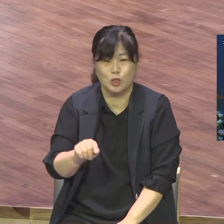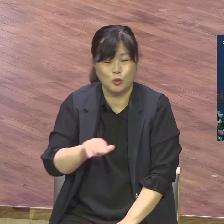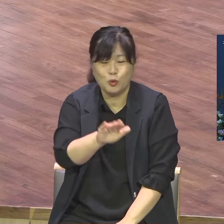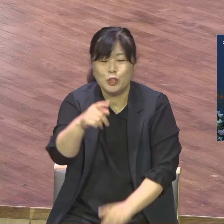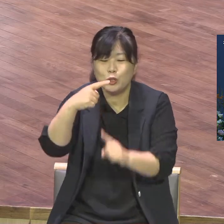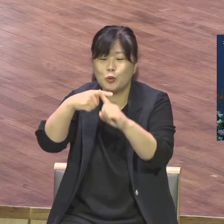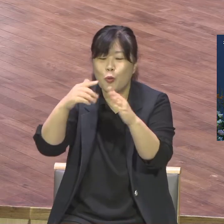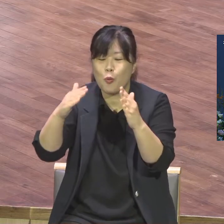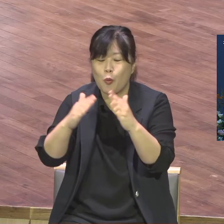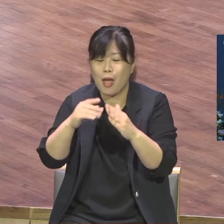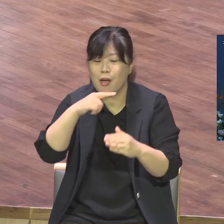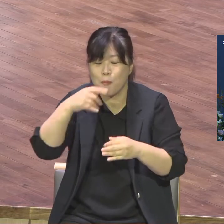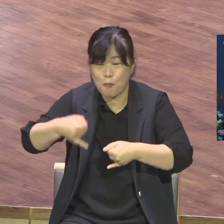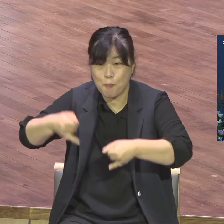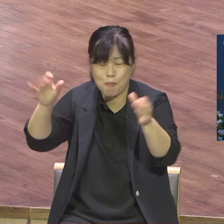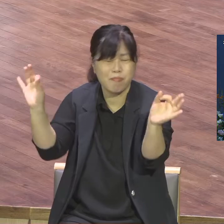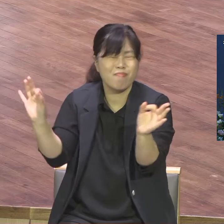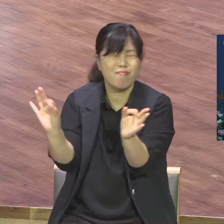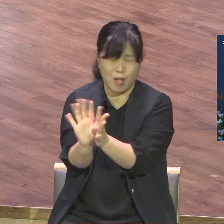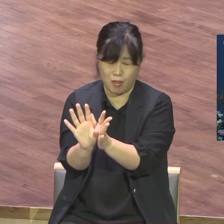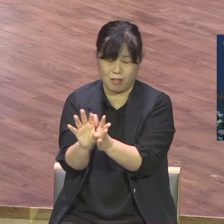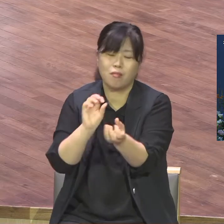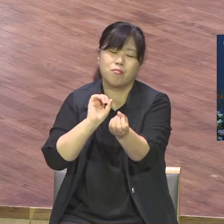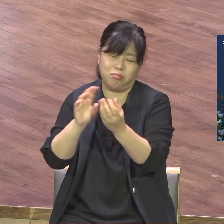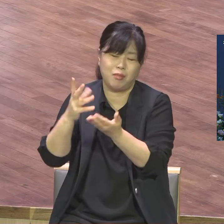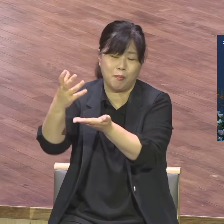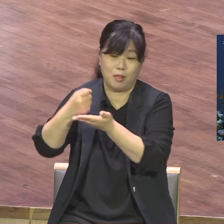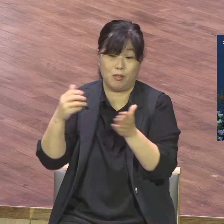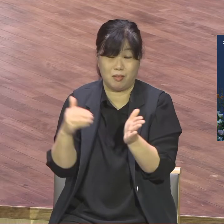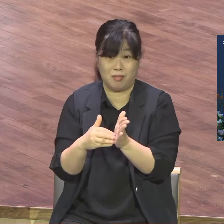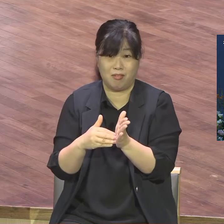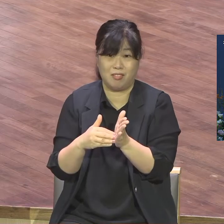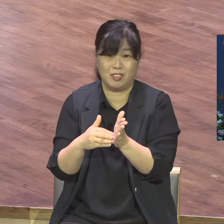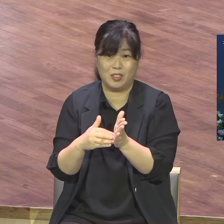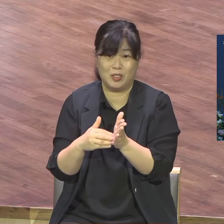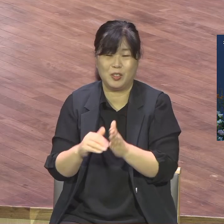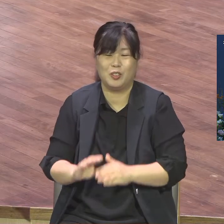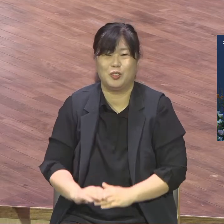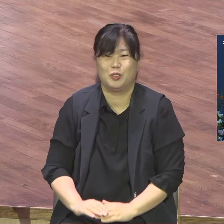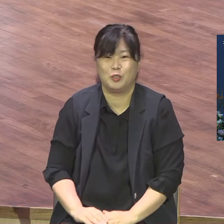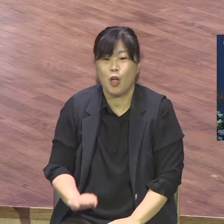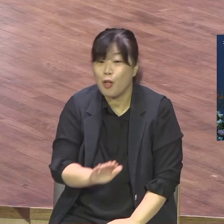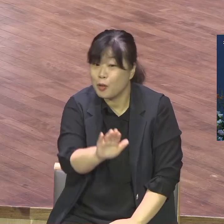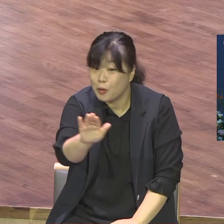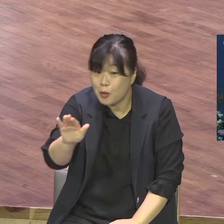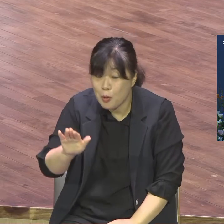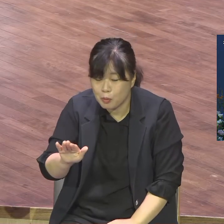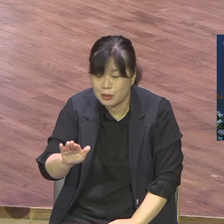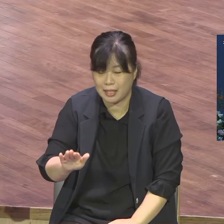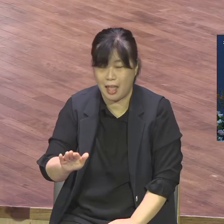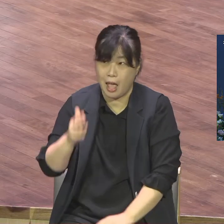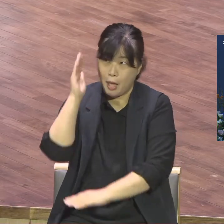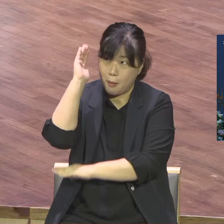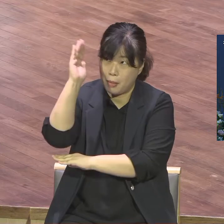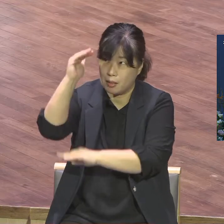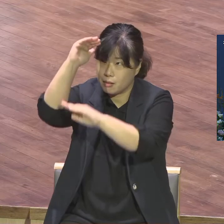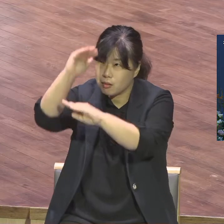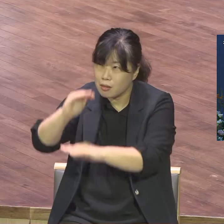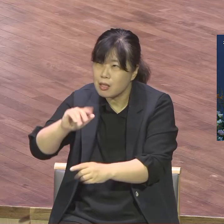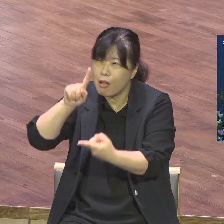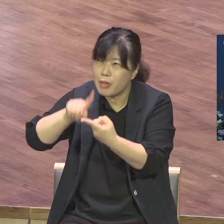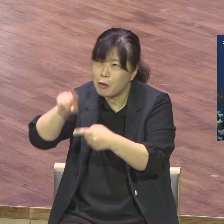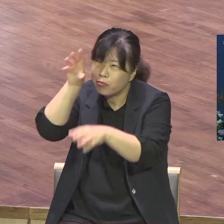하셨습니다. 강단 말씀이 이끄는 대로 우리 영계 성도들은 그대로 사실적으로